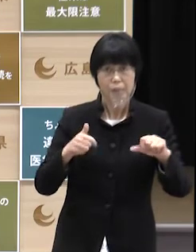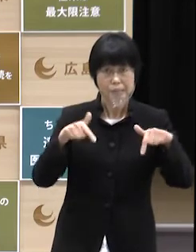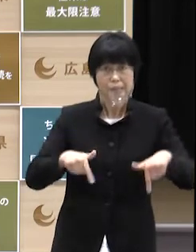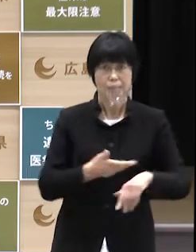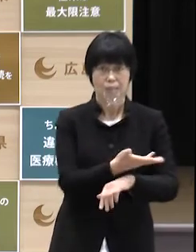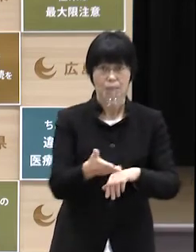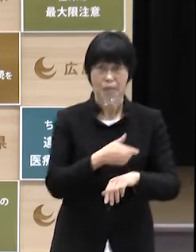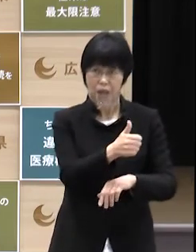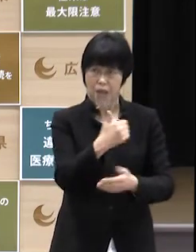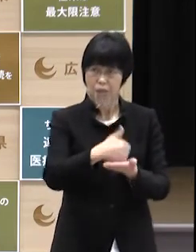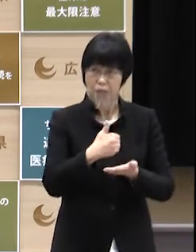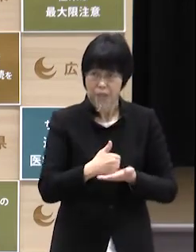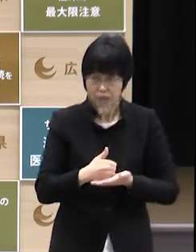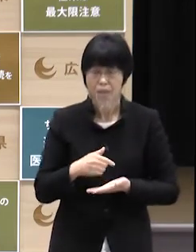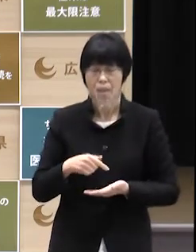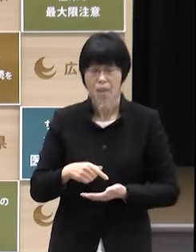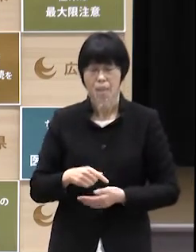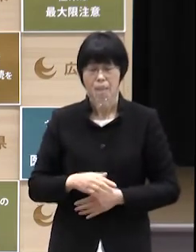ども、広島の